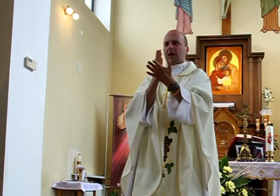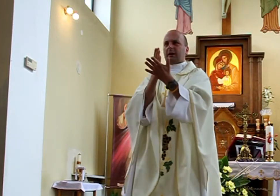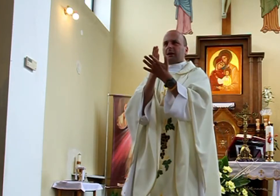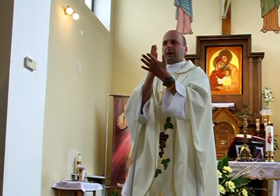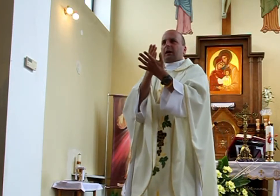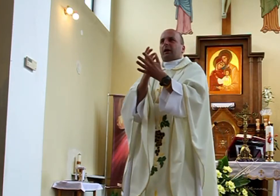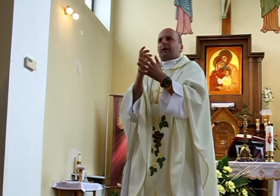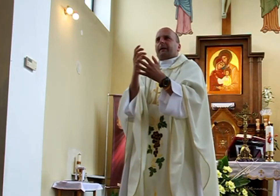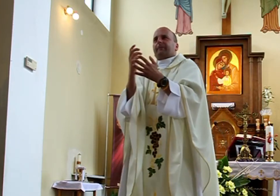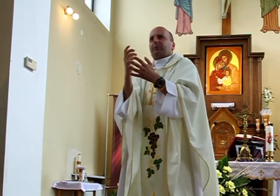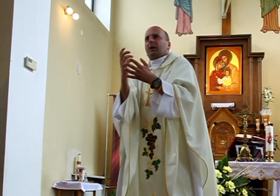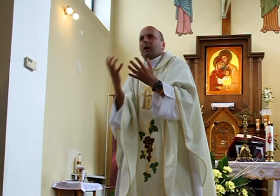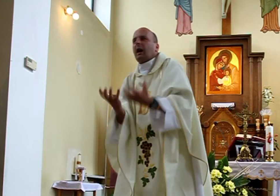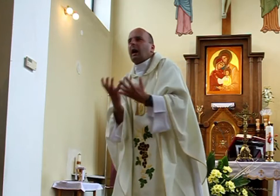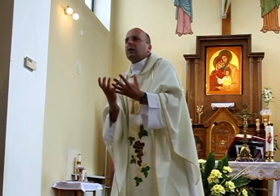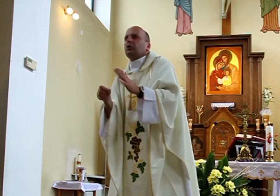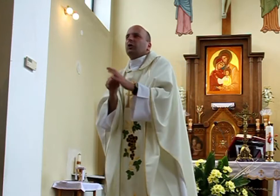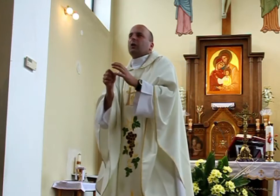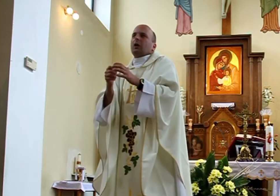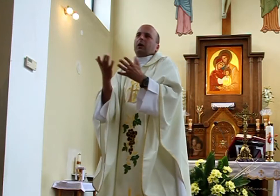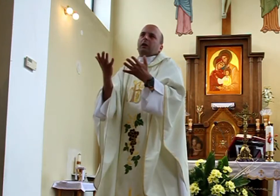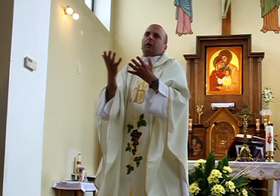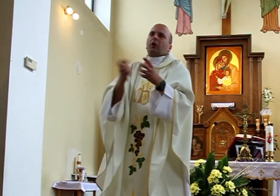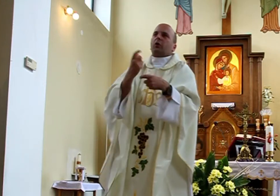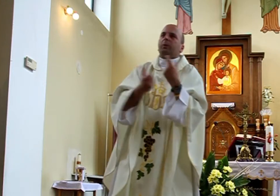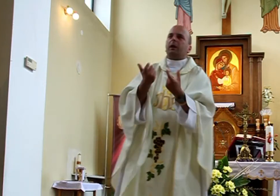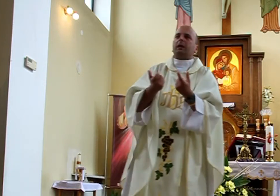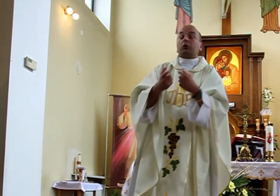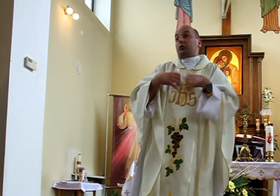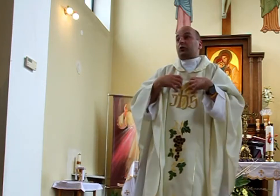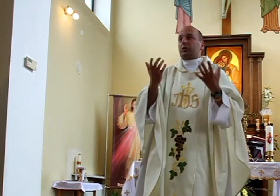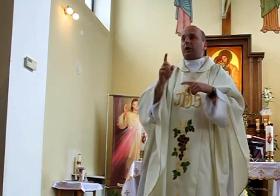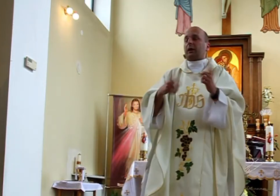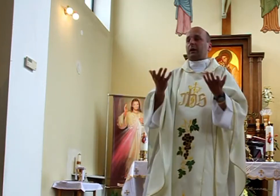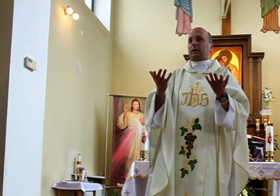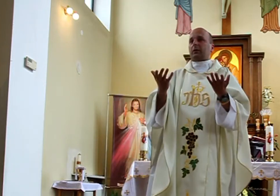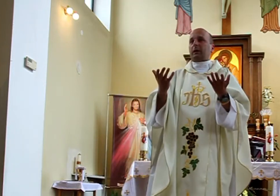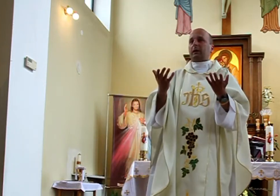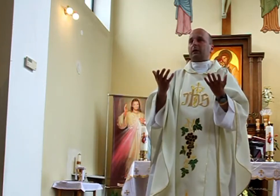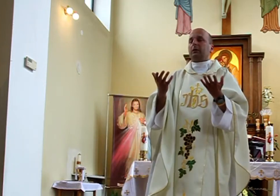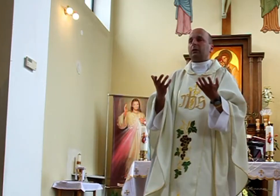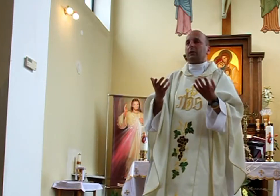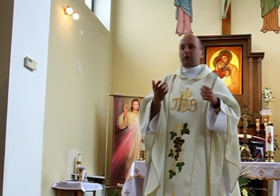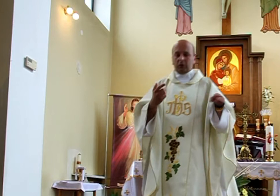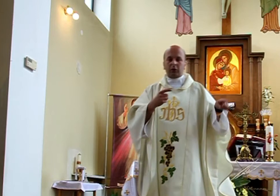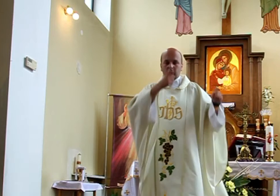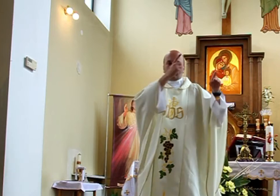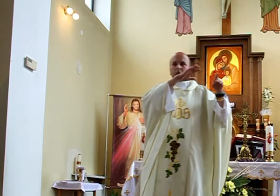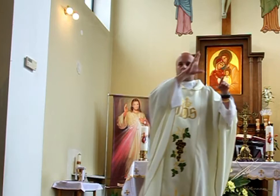wiarę, chęć do robienia, do życia normalnego, czyli Duch